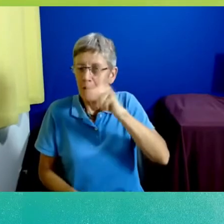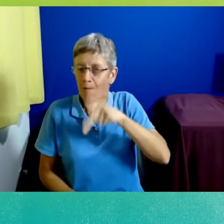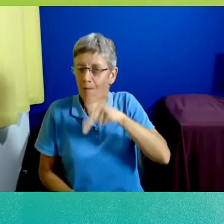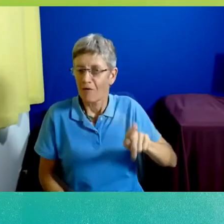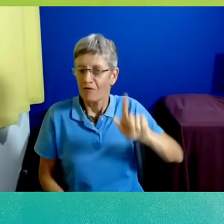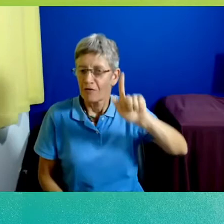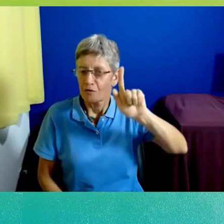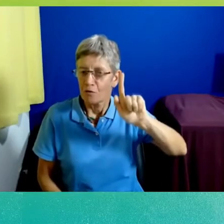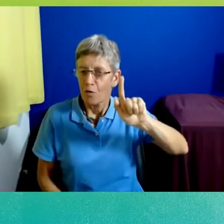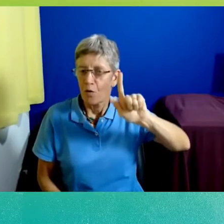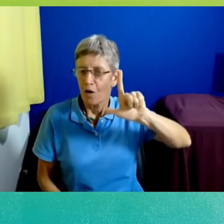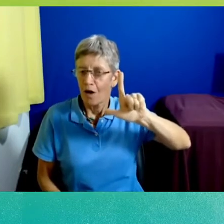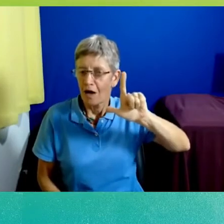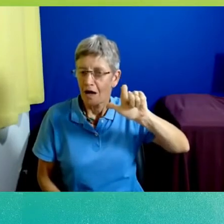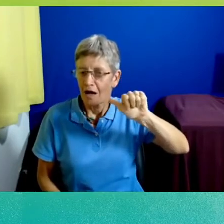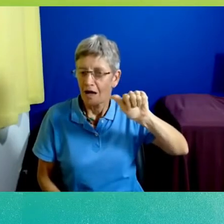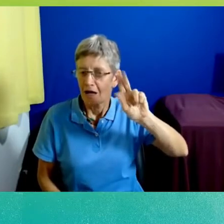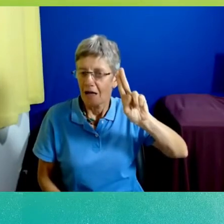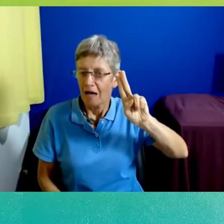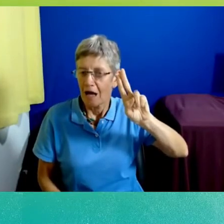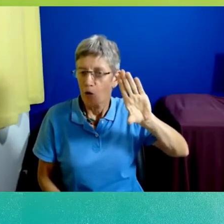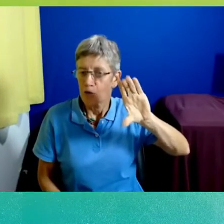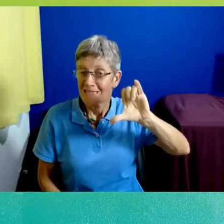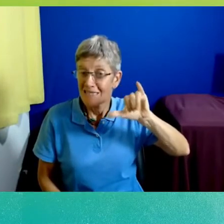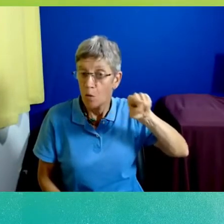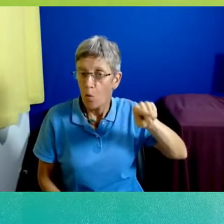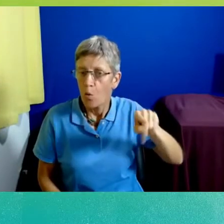muito tempo atrás, em palestras,